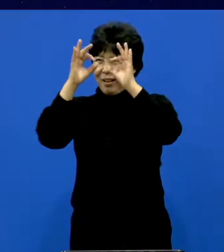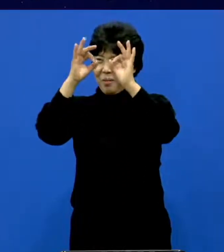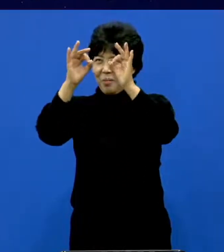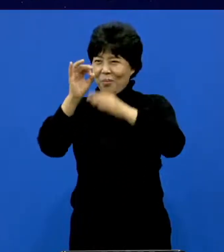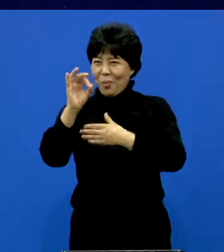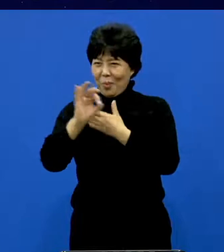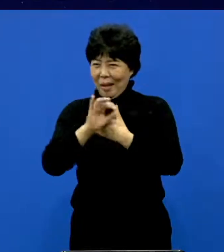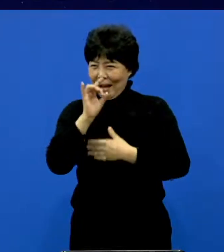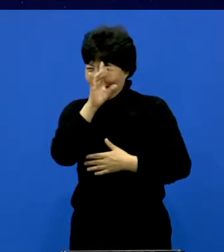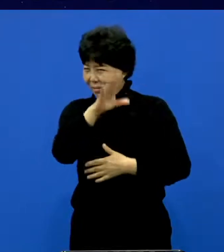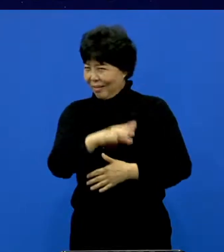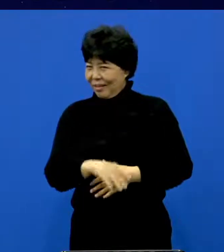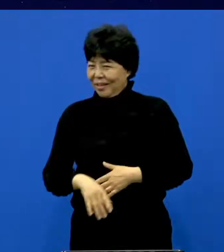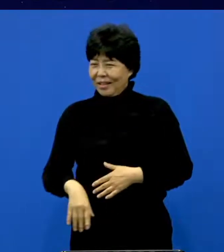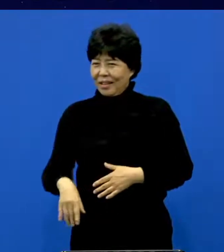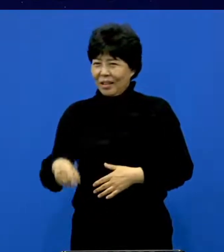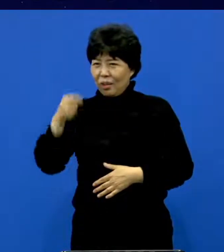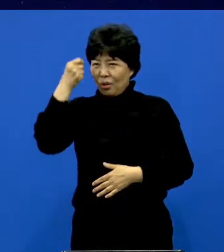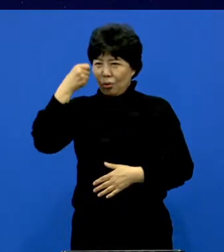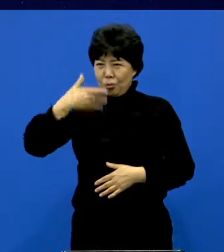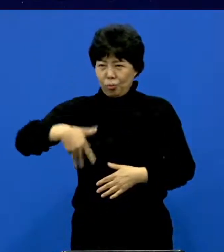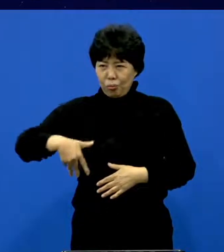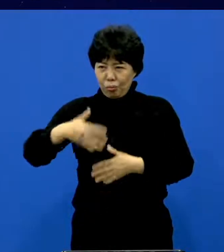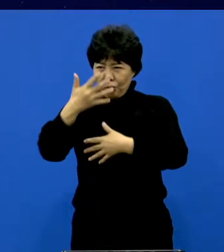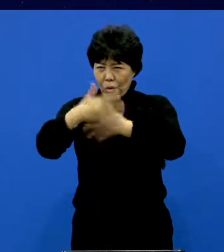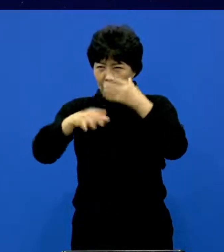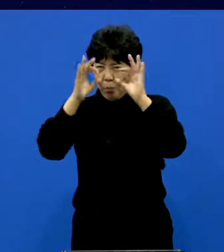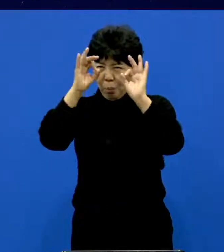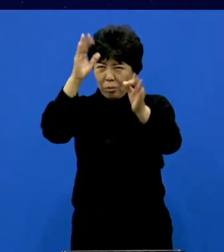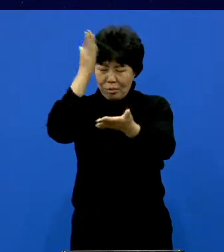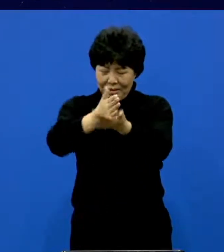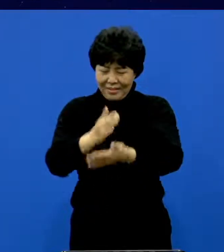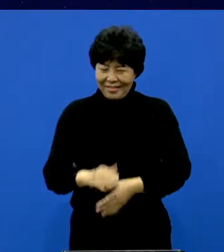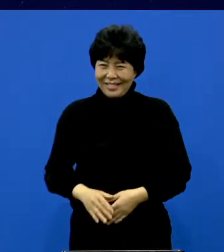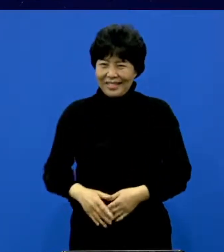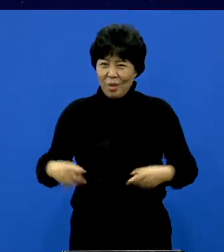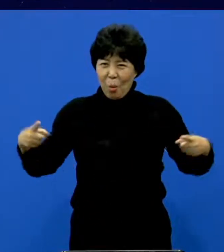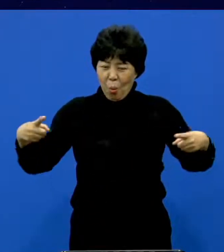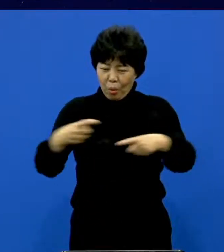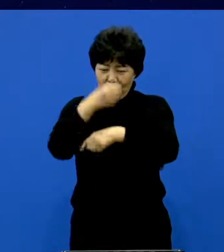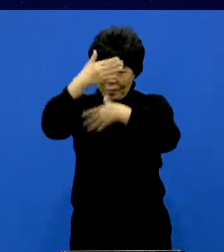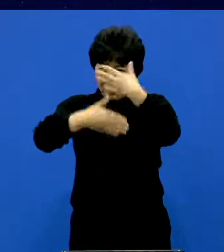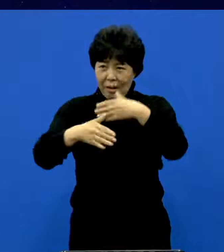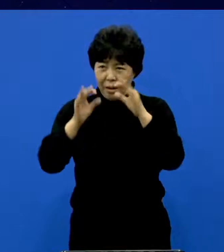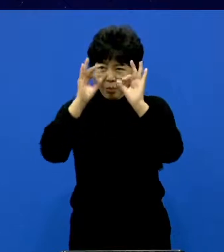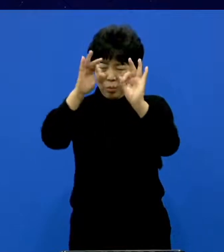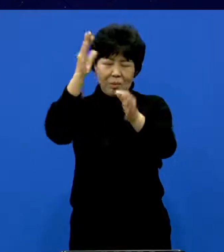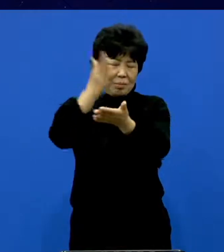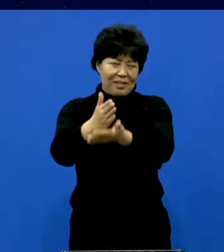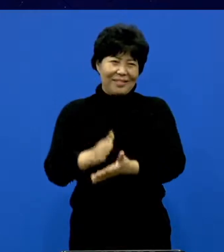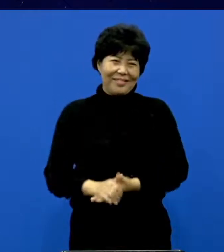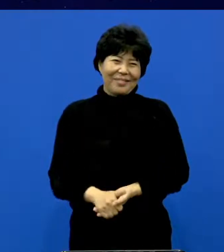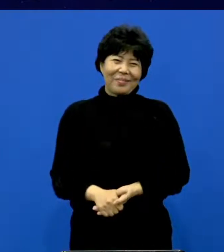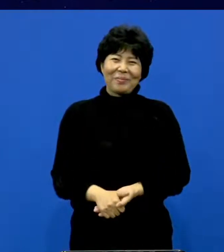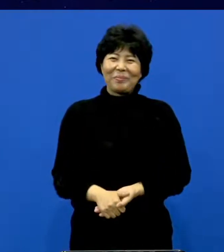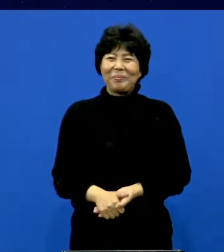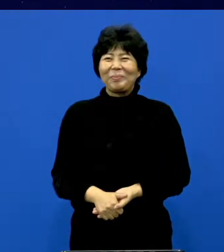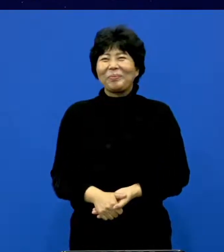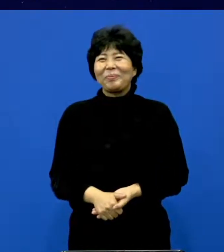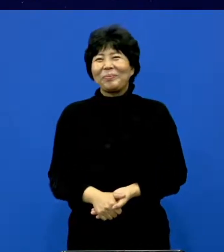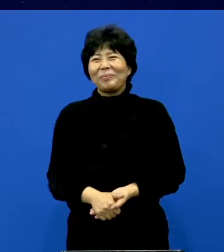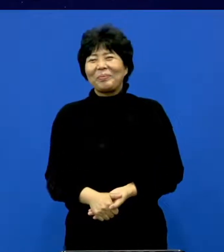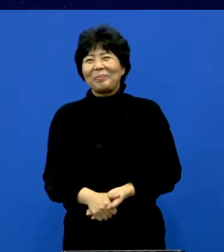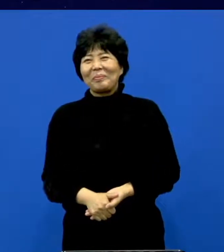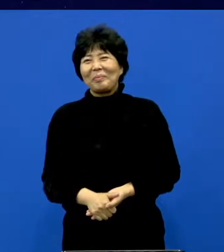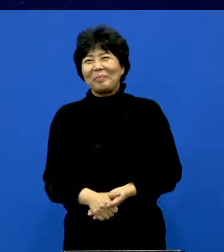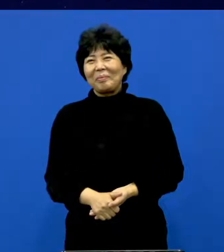중국 영화 보지 마세요. 그 무술 영화. 원수 갚는 그거 보지 마세요. 내 감정을 계속 카타르시스 하는데